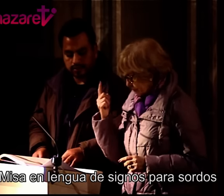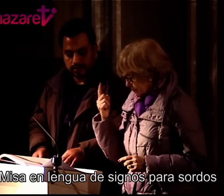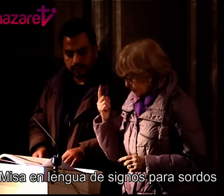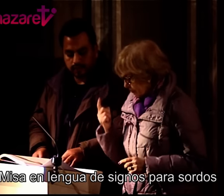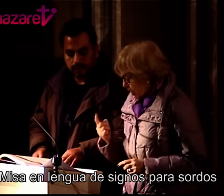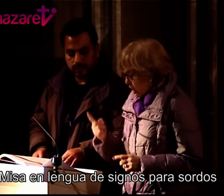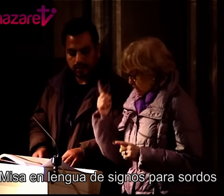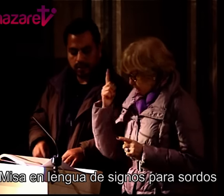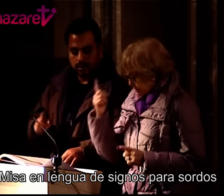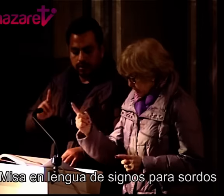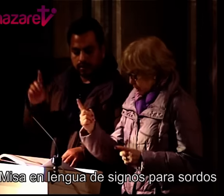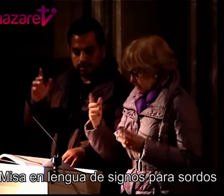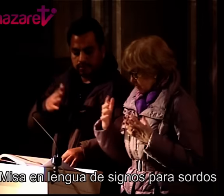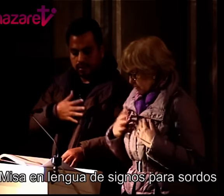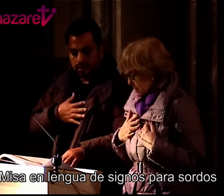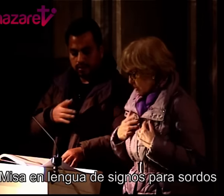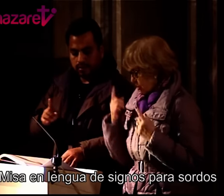Dios.